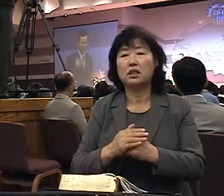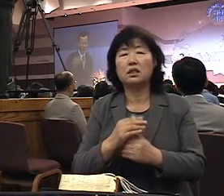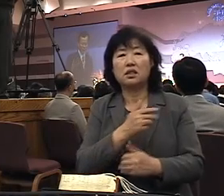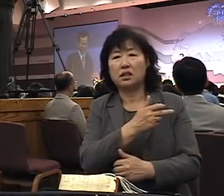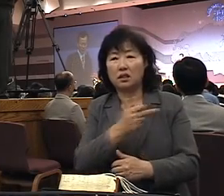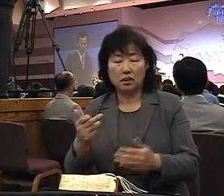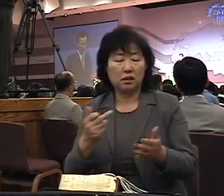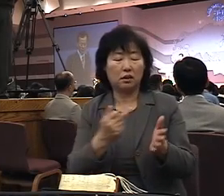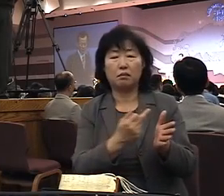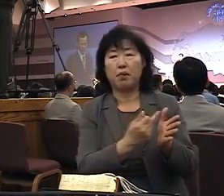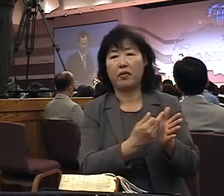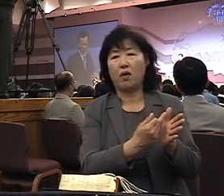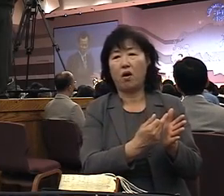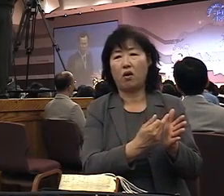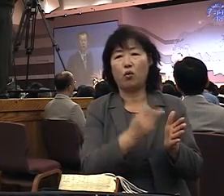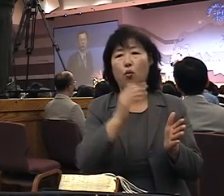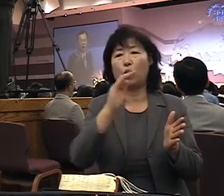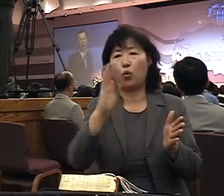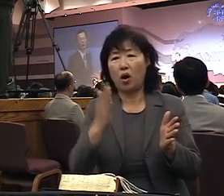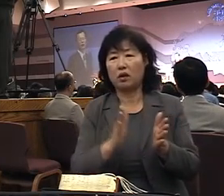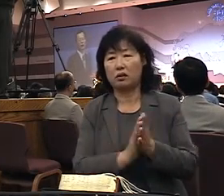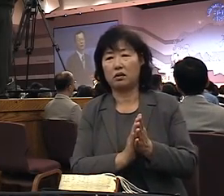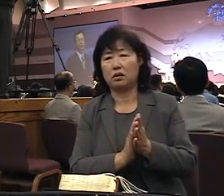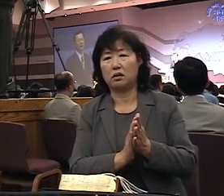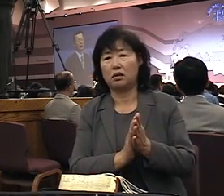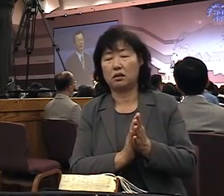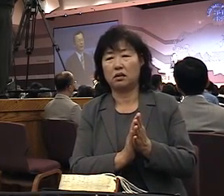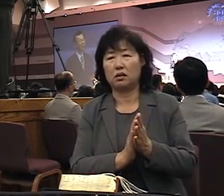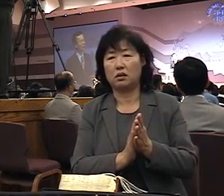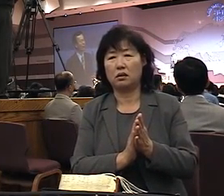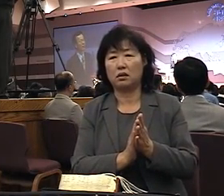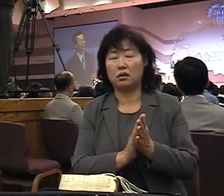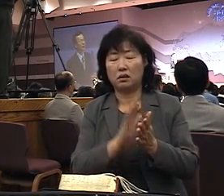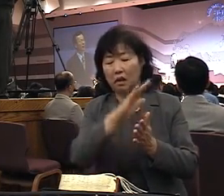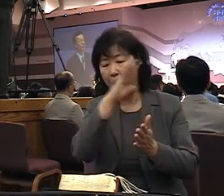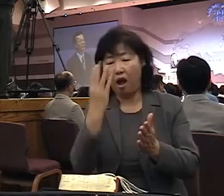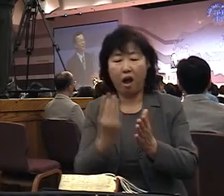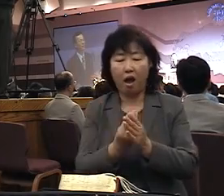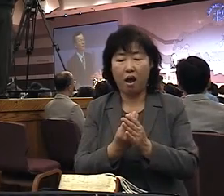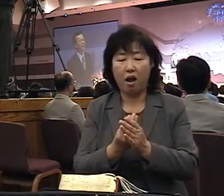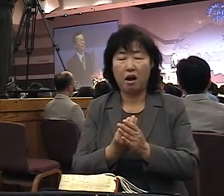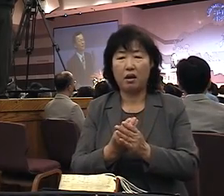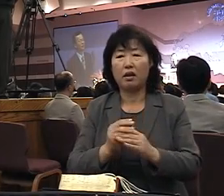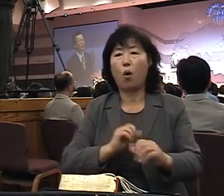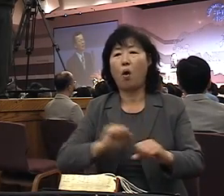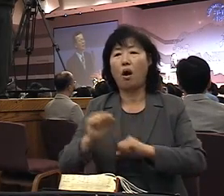우리를 구원하시는 근족의 역할을 다 하신다는 거예요.